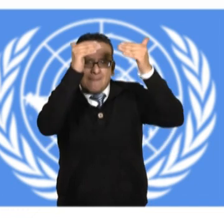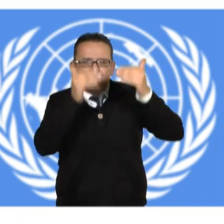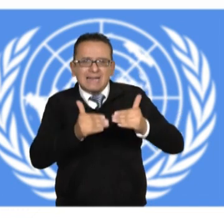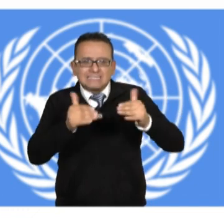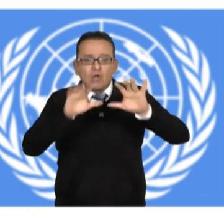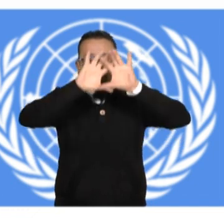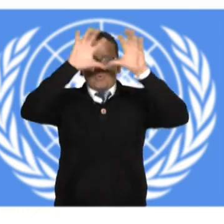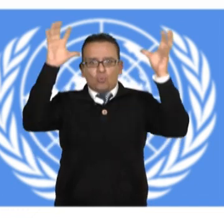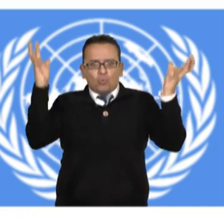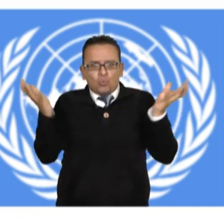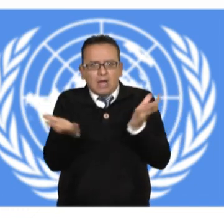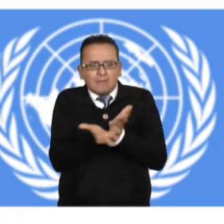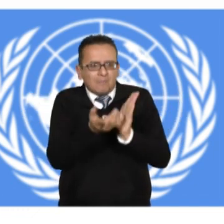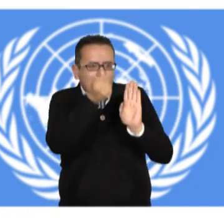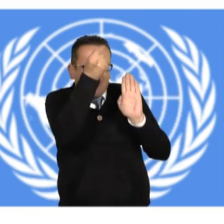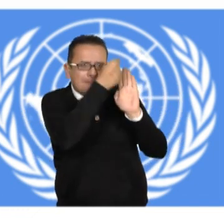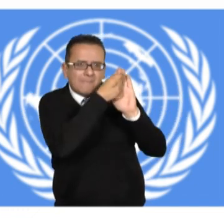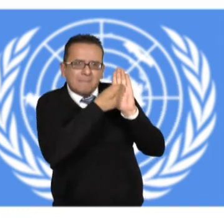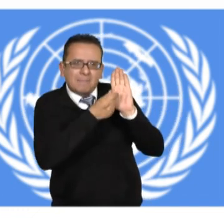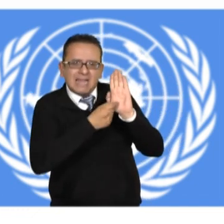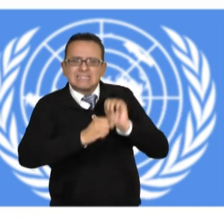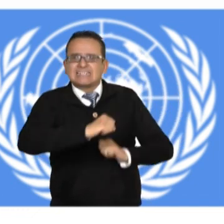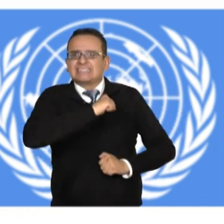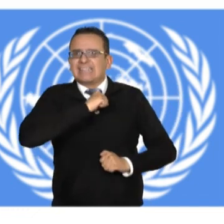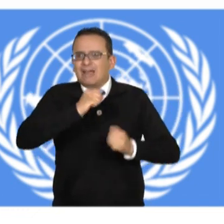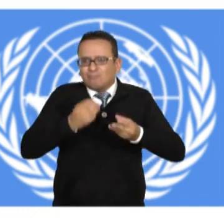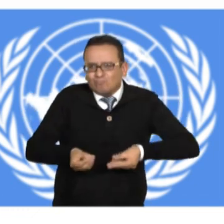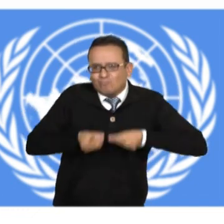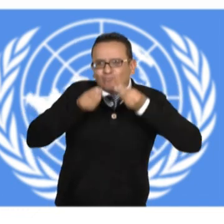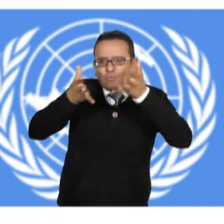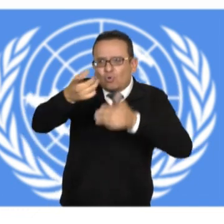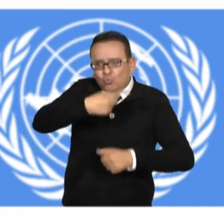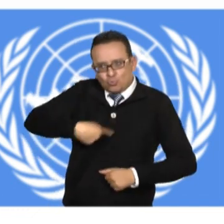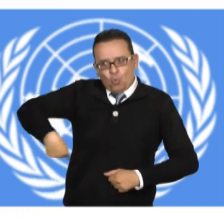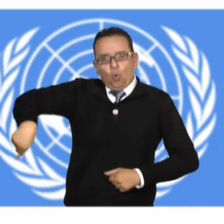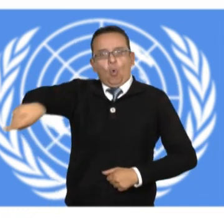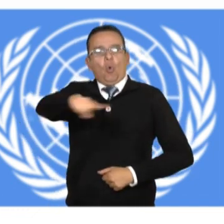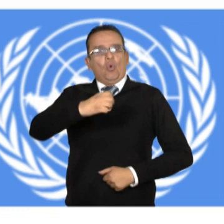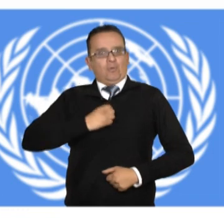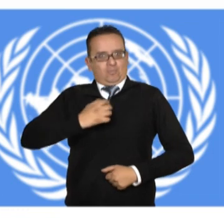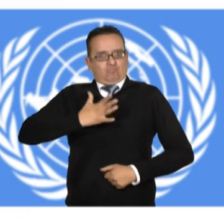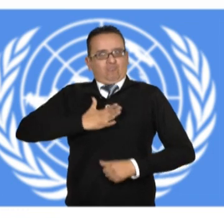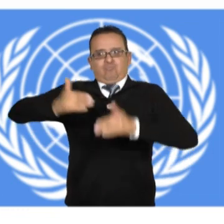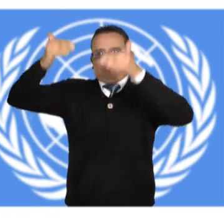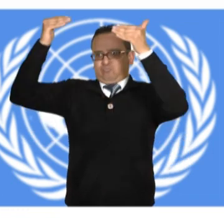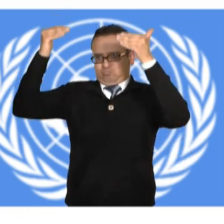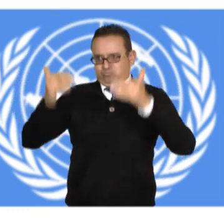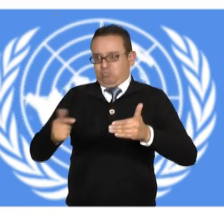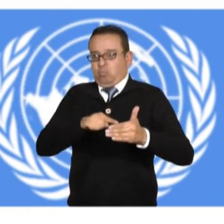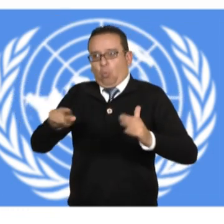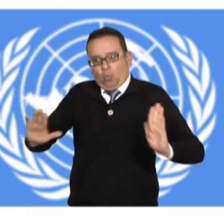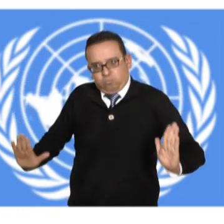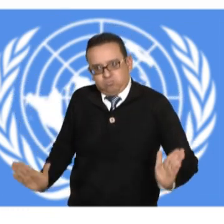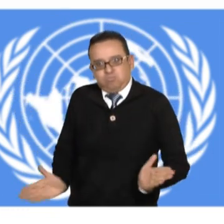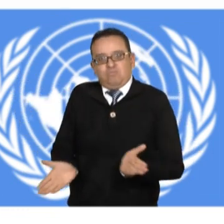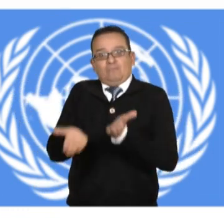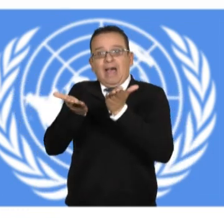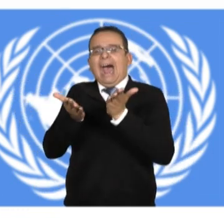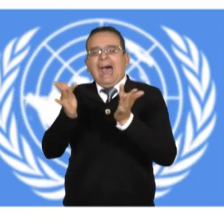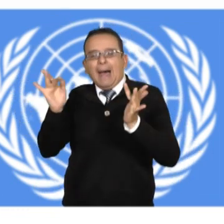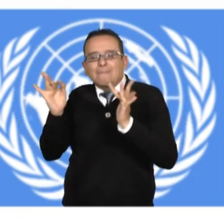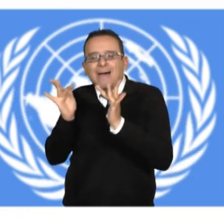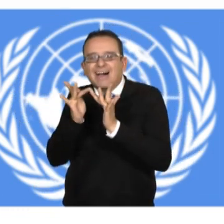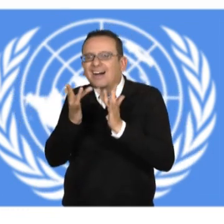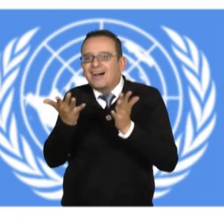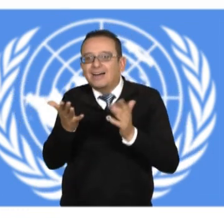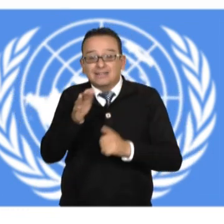Acción Mundial para los Impedidos y en las normas uniformes sobre la igualdad de oportunidades para las personas con discapacidad